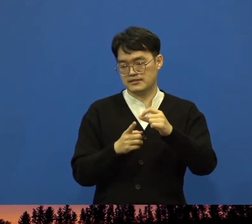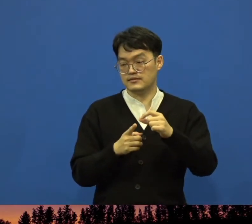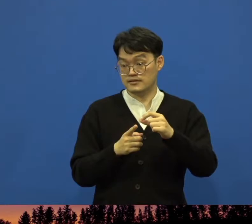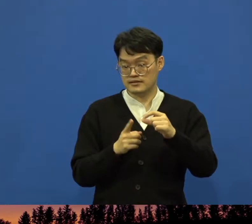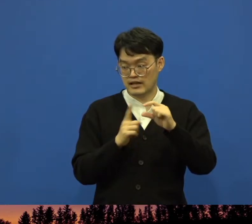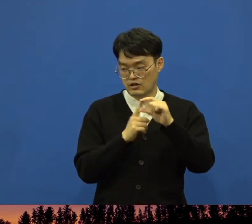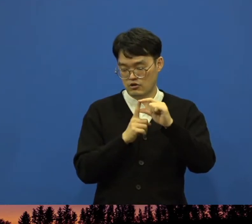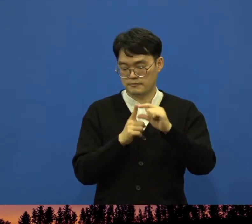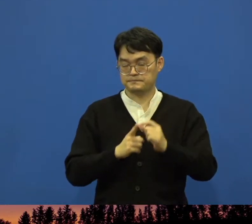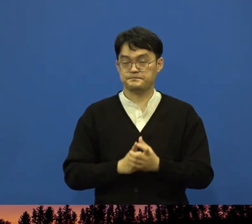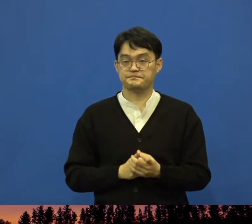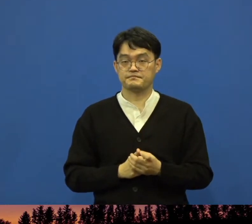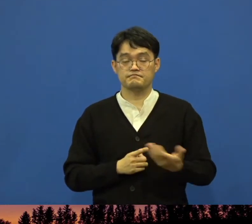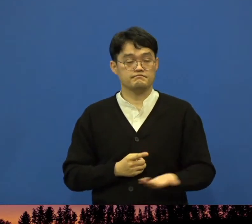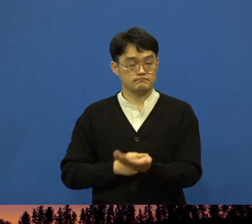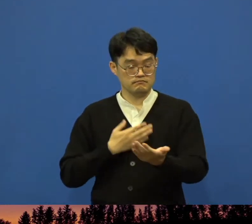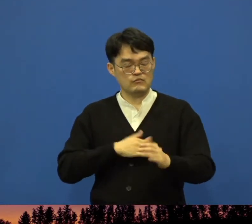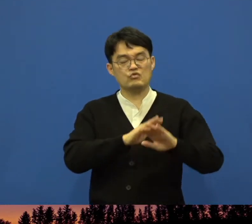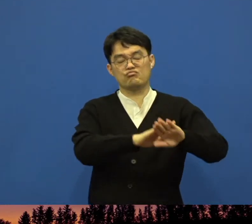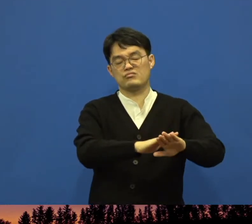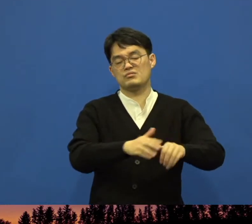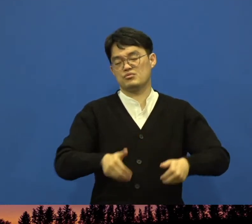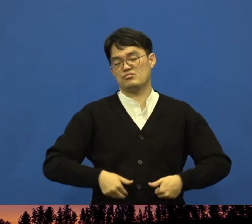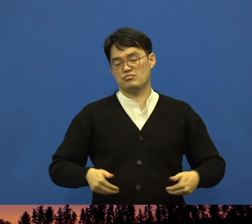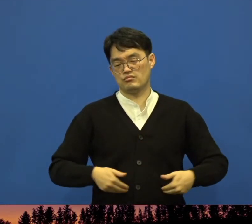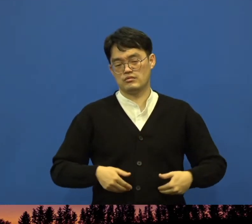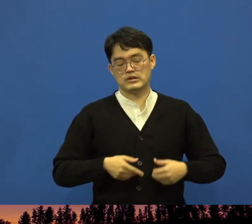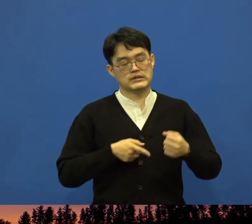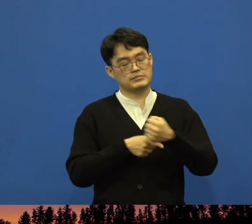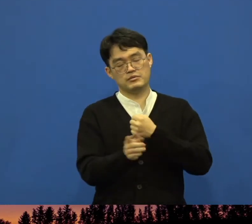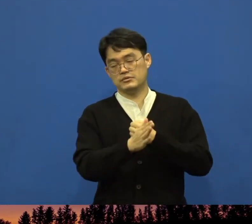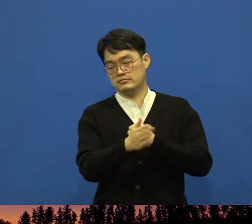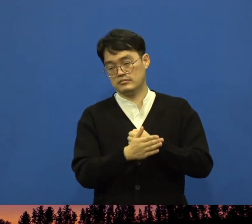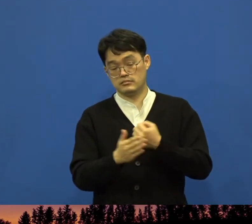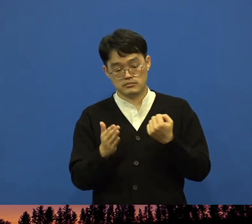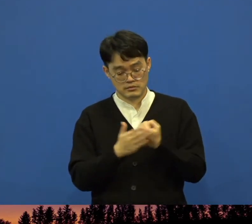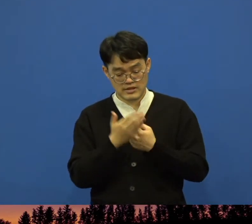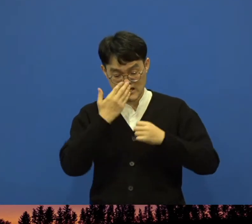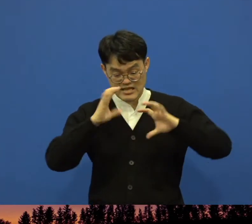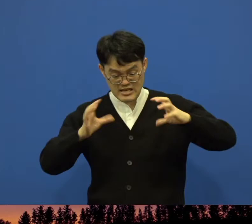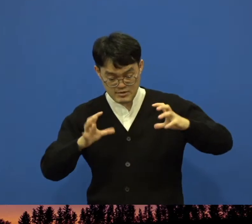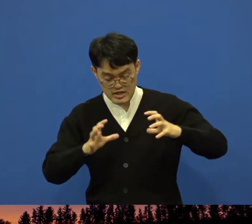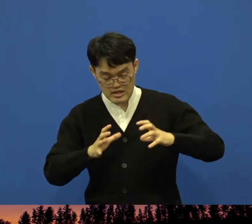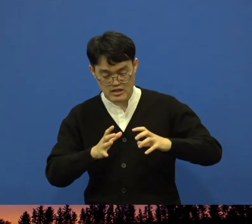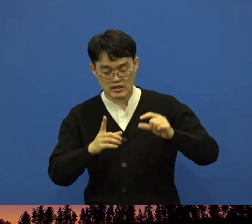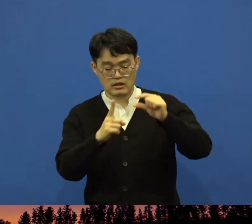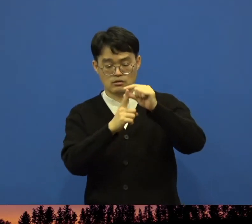알아놓는 중요한 단어잖아요. 헤벨이라는 단어. 그래서 이 히브리 단어는 본래는 숨,